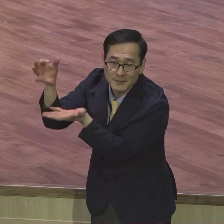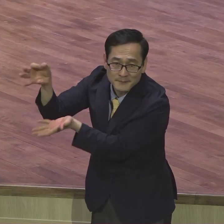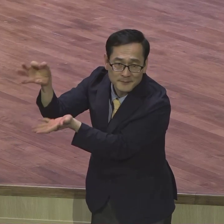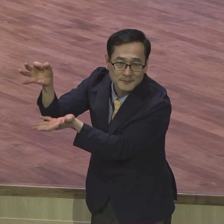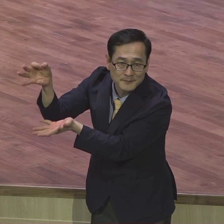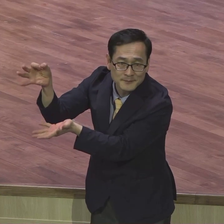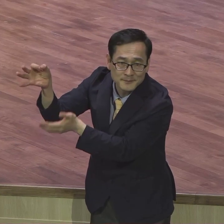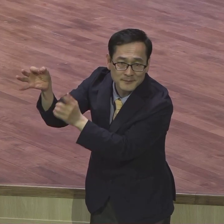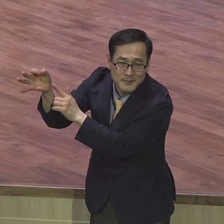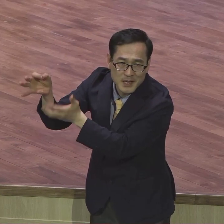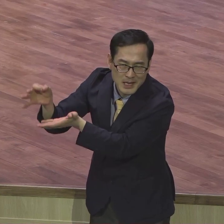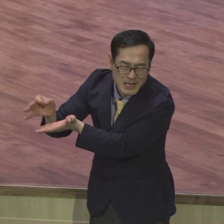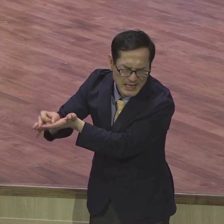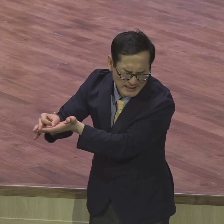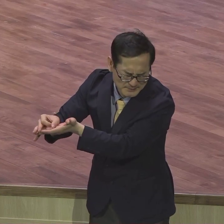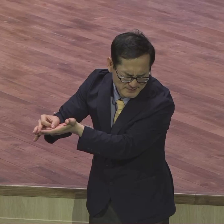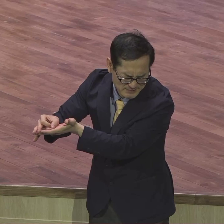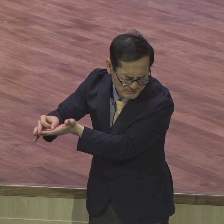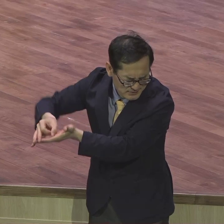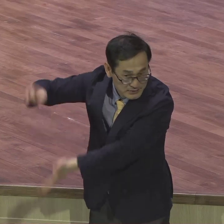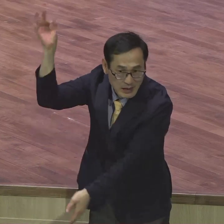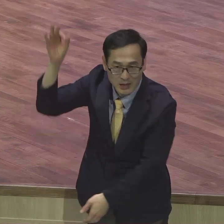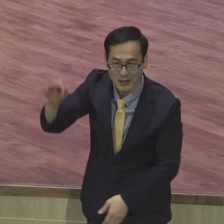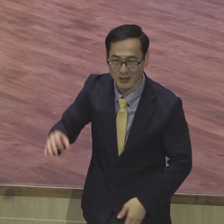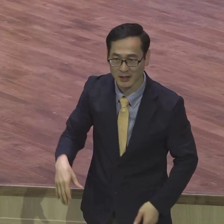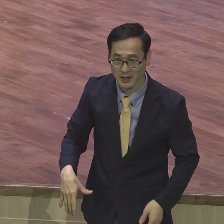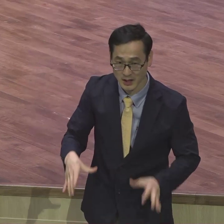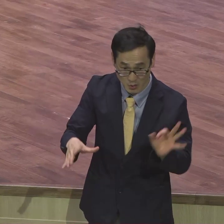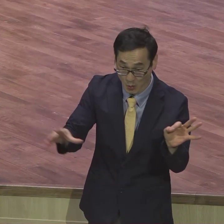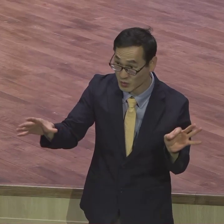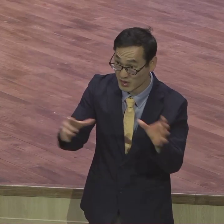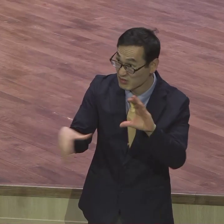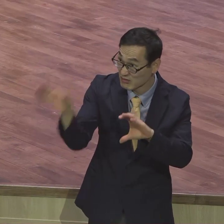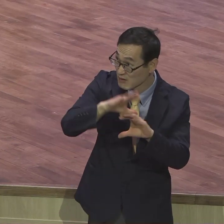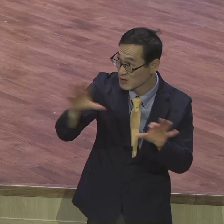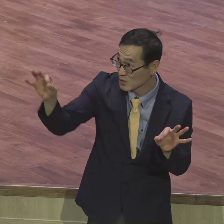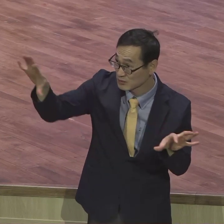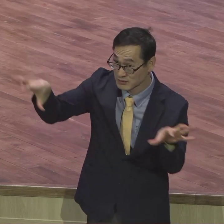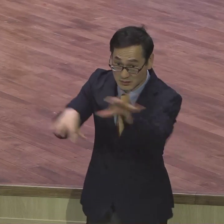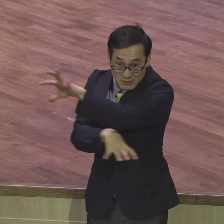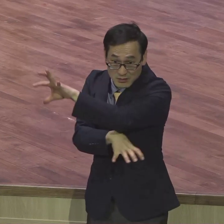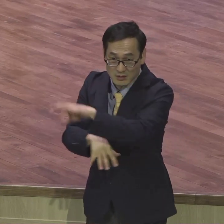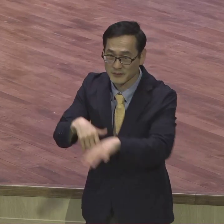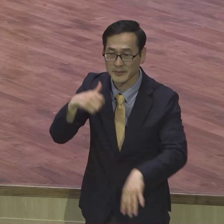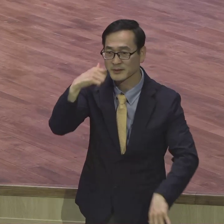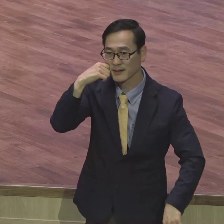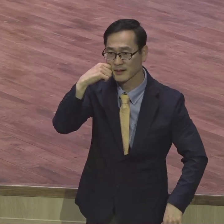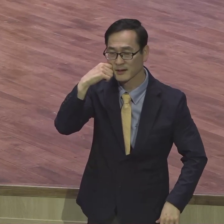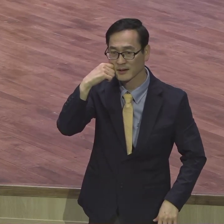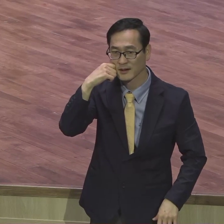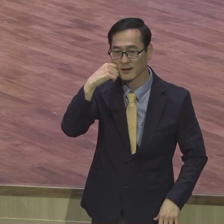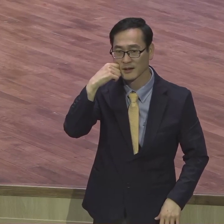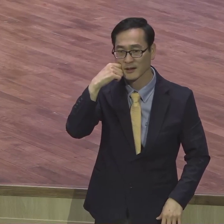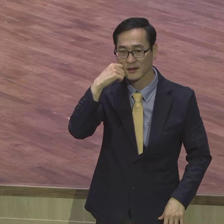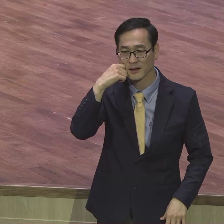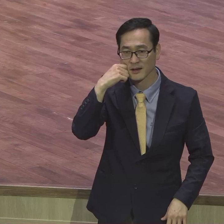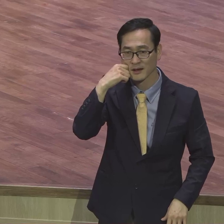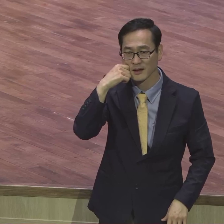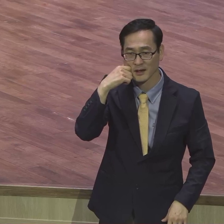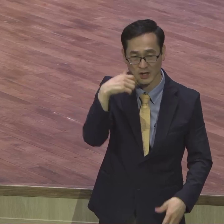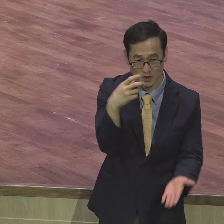값비싼 그 무엇으로 이룰 수 없는 엄청난 대가. 율법의 요구를 다